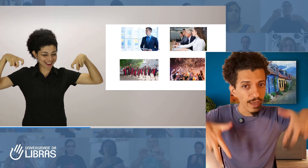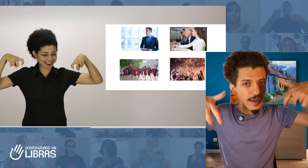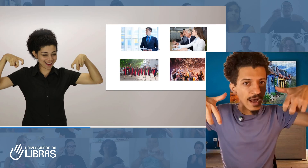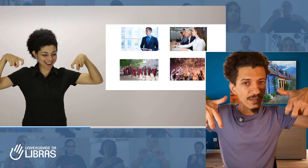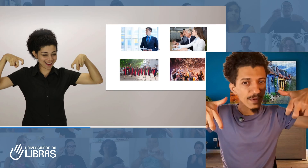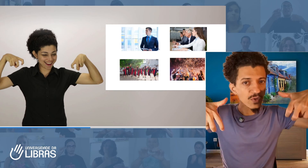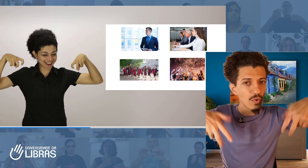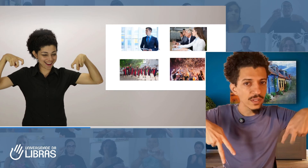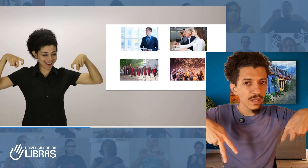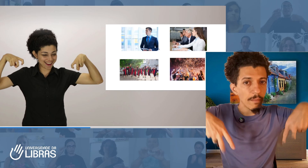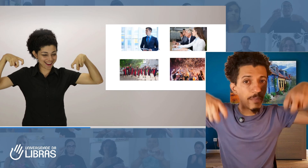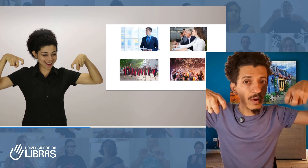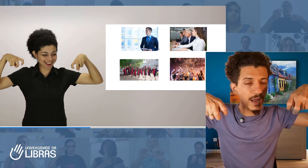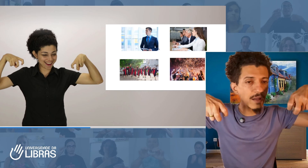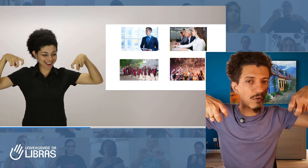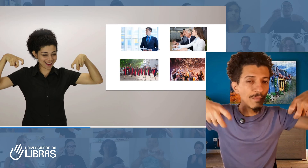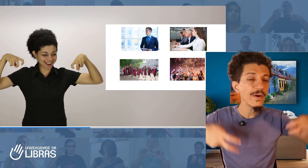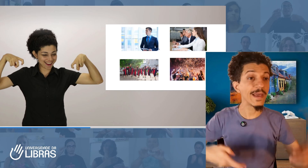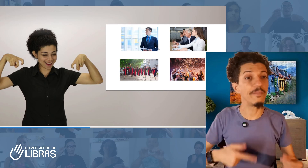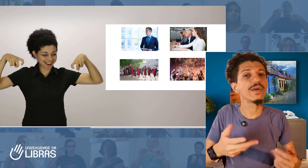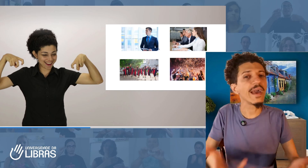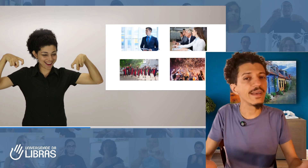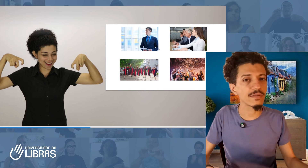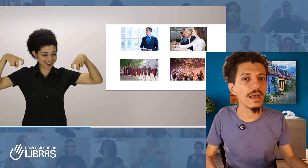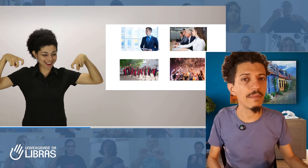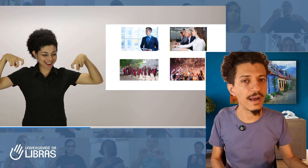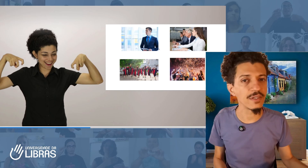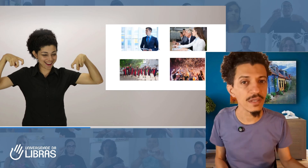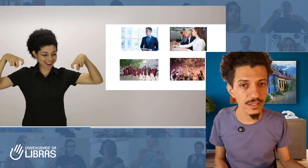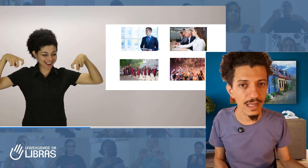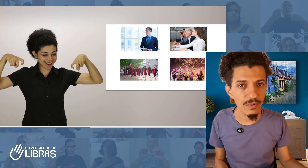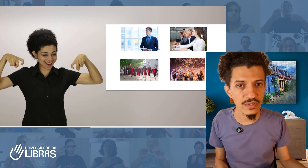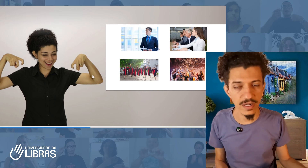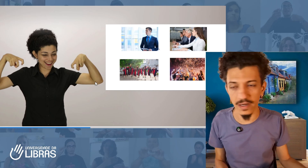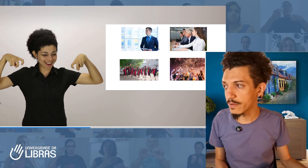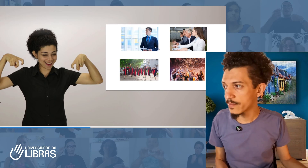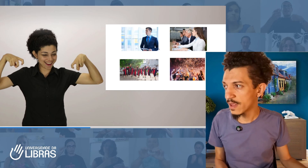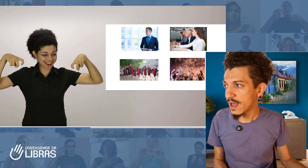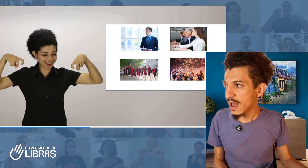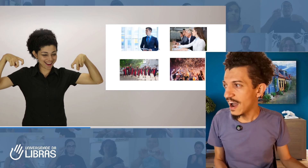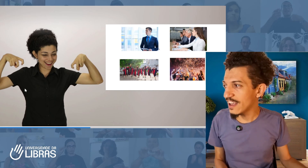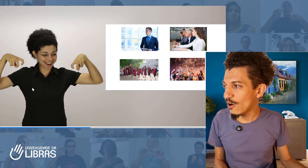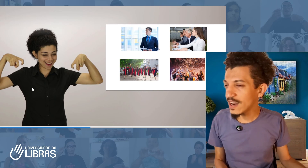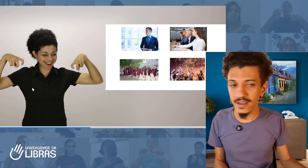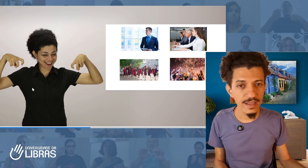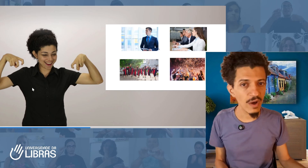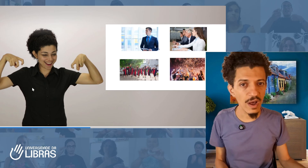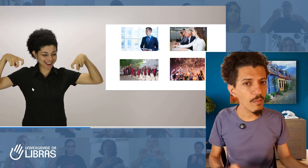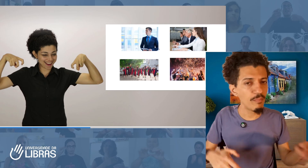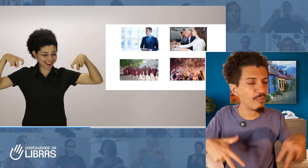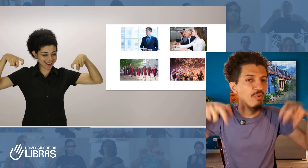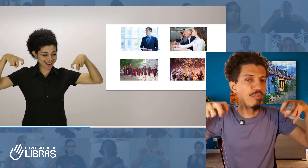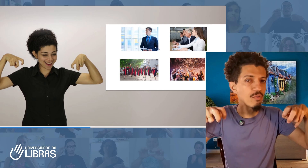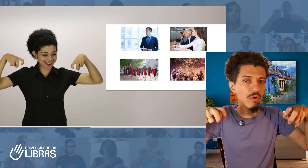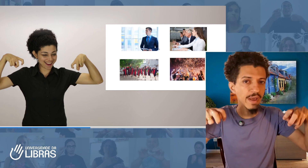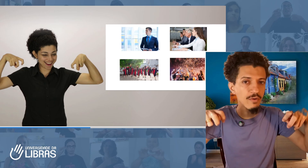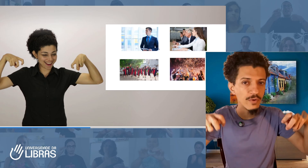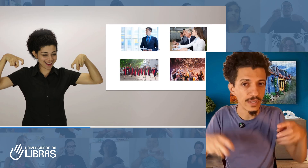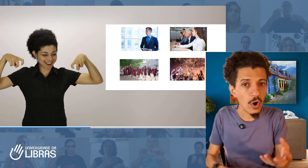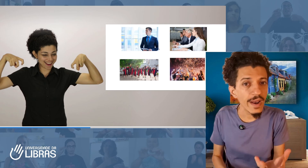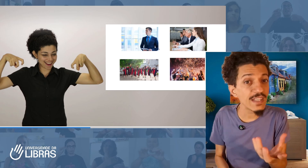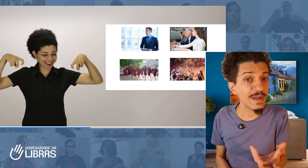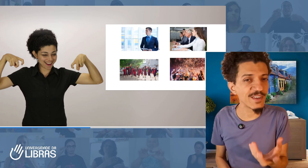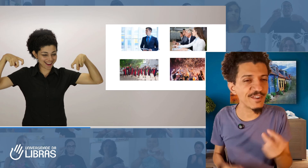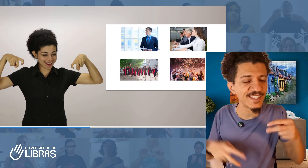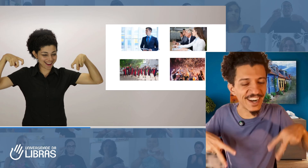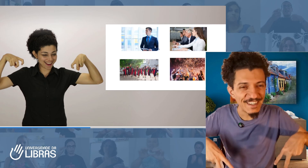o quê? As pessoas pulando. Por quê? Porque é isso que a imagem está mostrando. Aí, olha que não é um pulo por qualquer coisa.